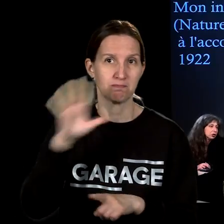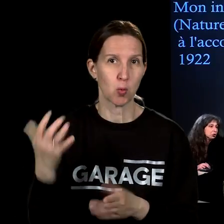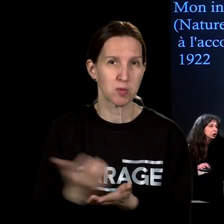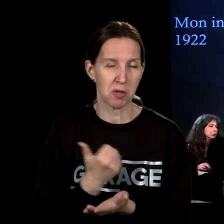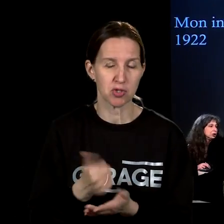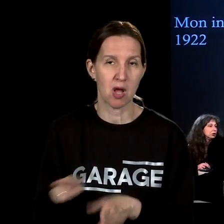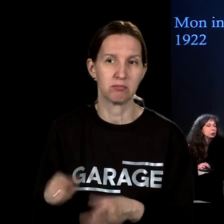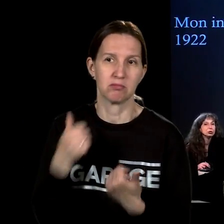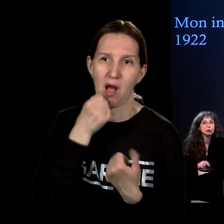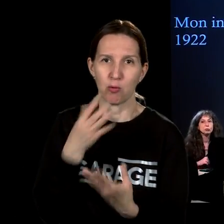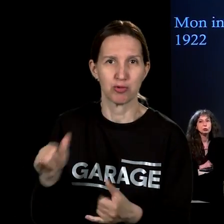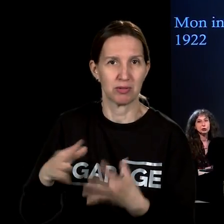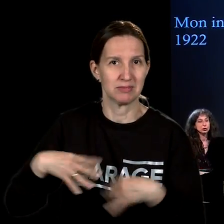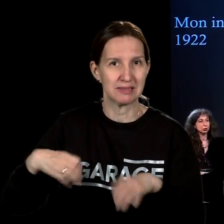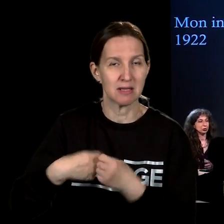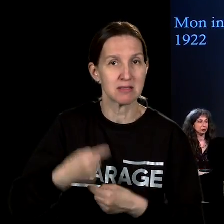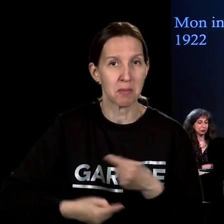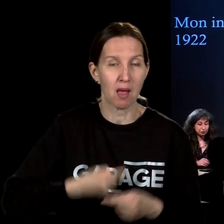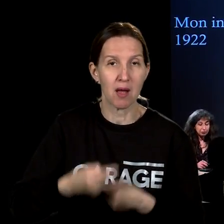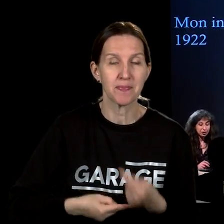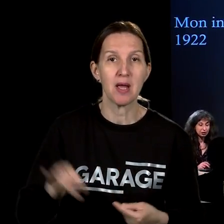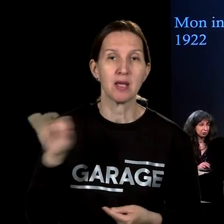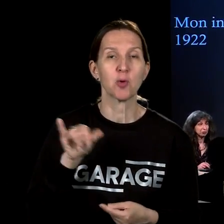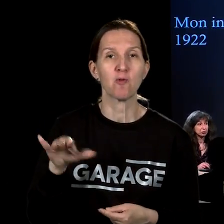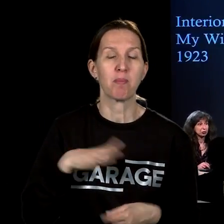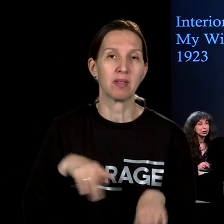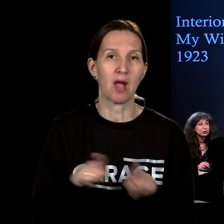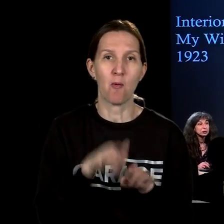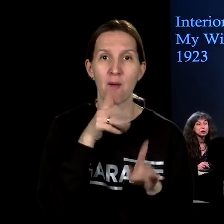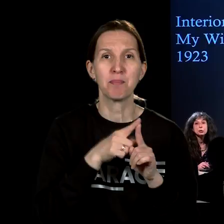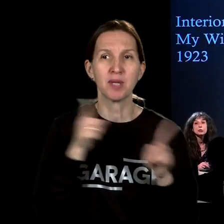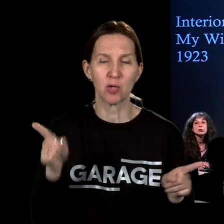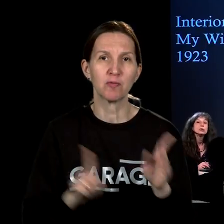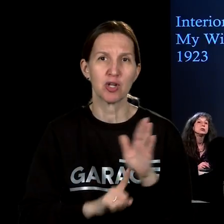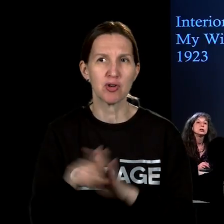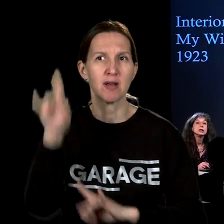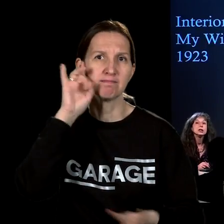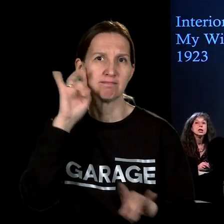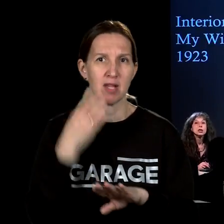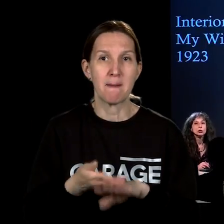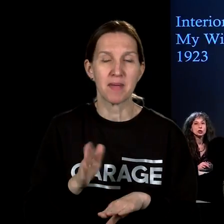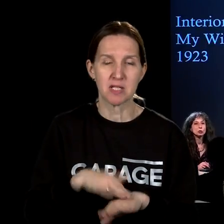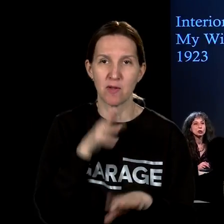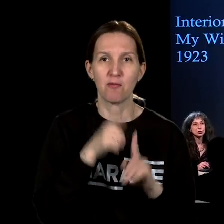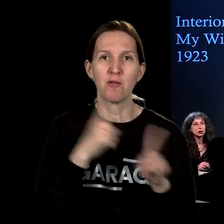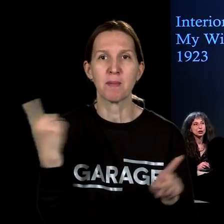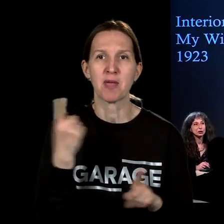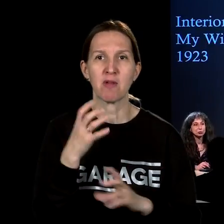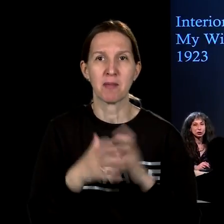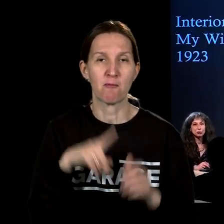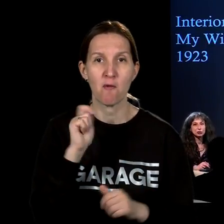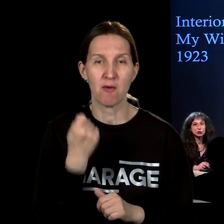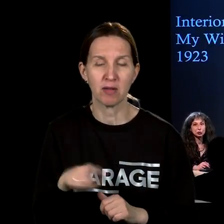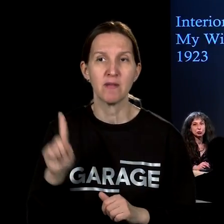из хорошей семьи, и он, у него был период, когда он бедствовал во время Первой мировой войны, ему даже